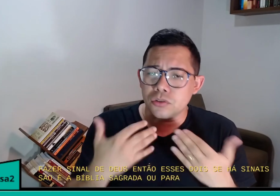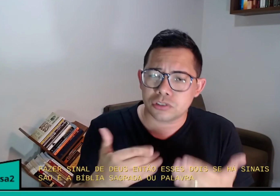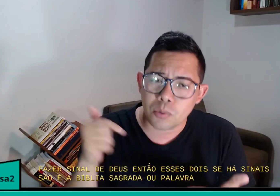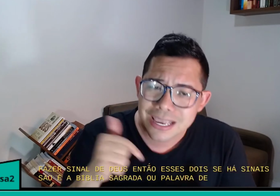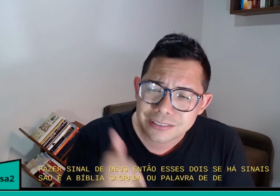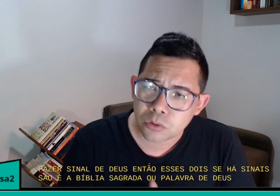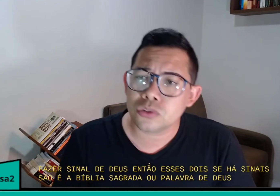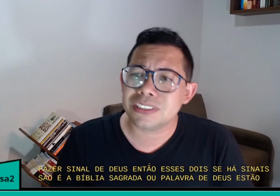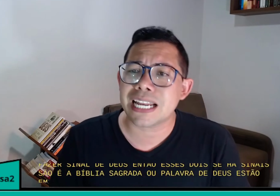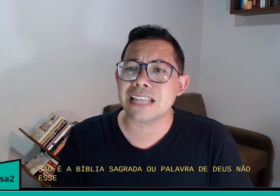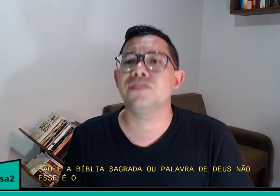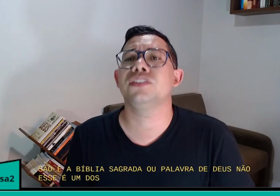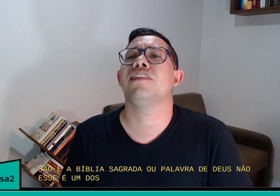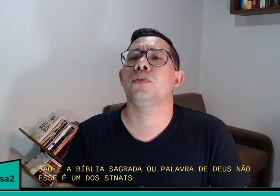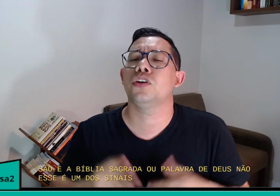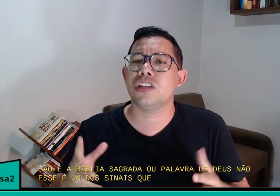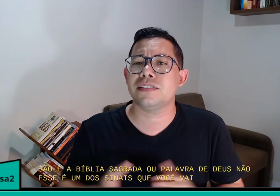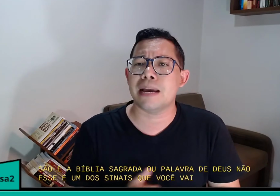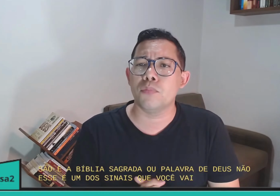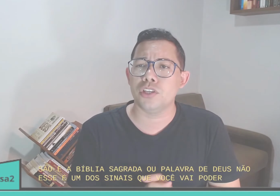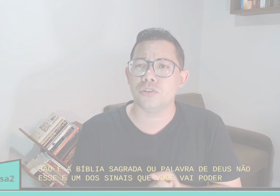Deus. Então, esse é um dos sinais que você vai poder utilizar muito.